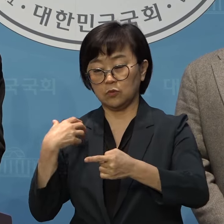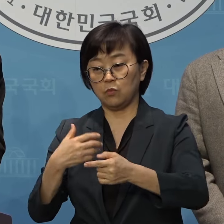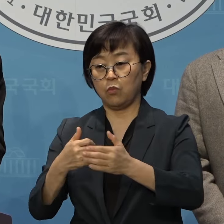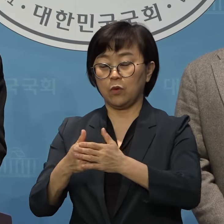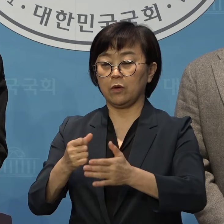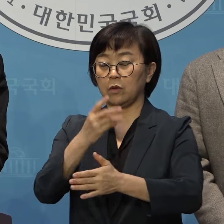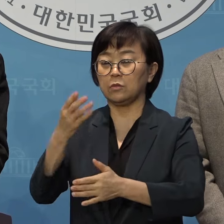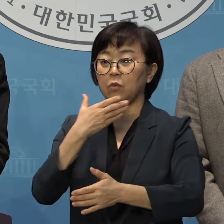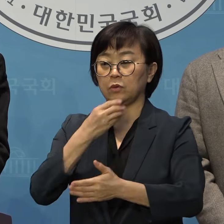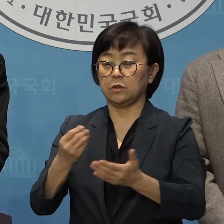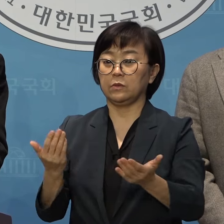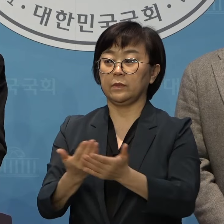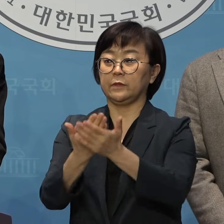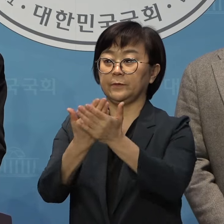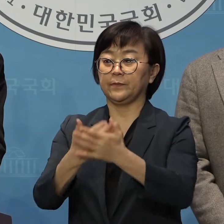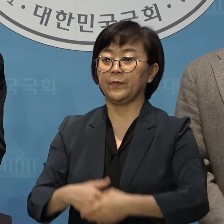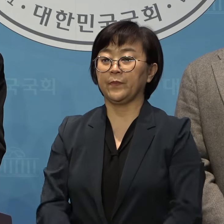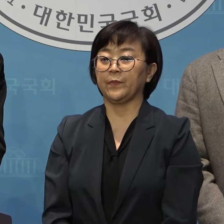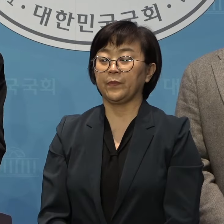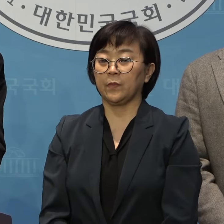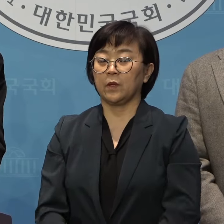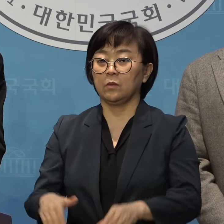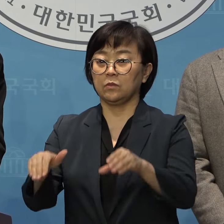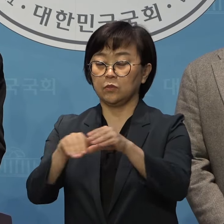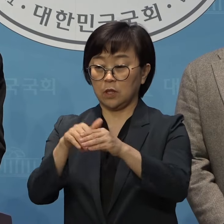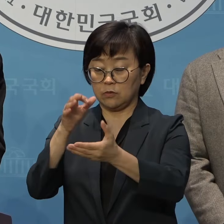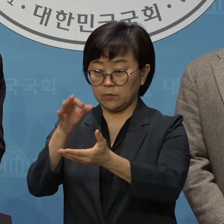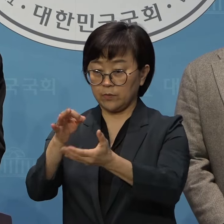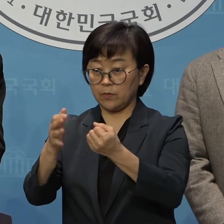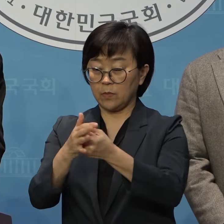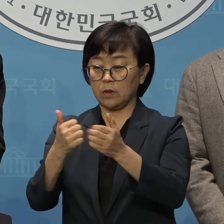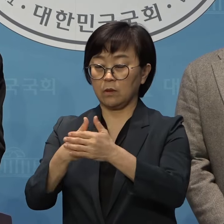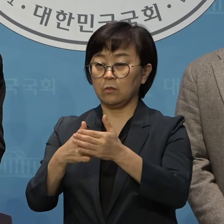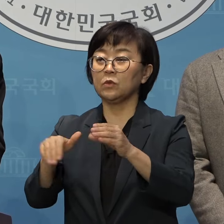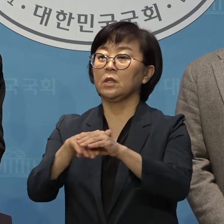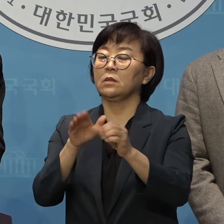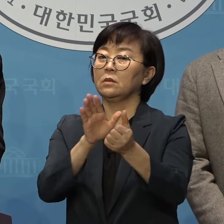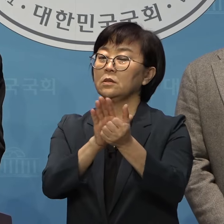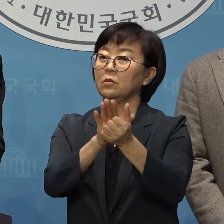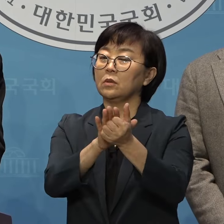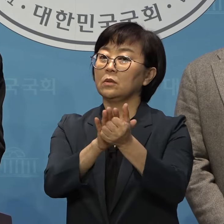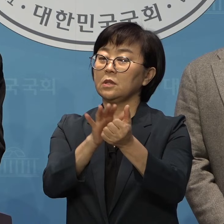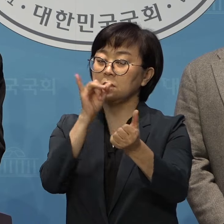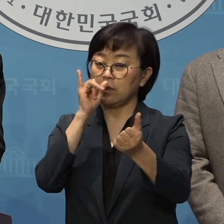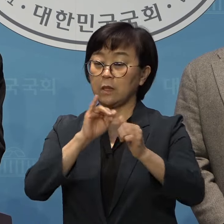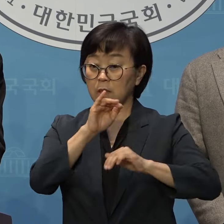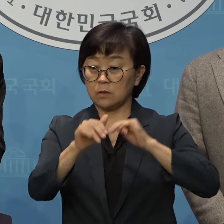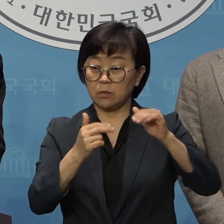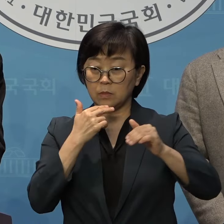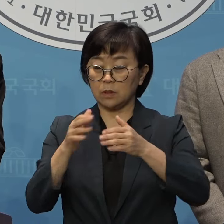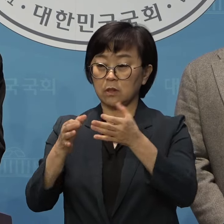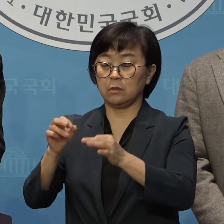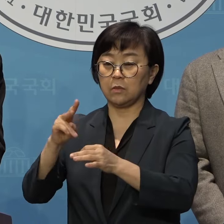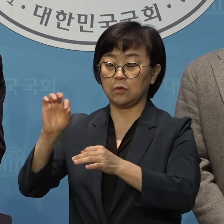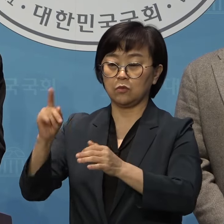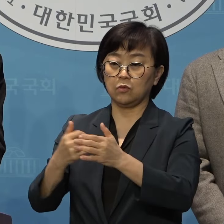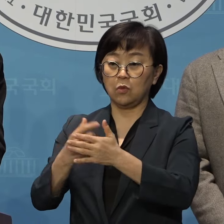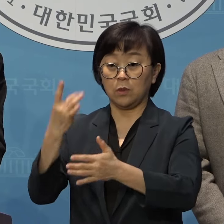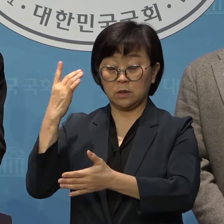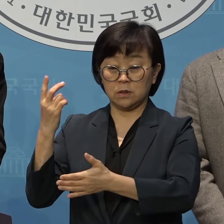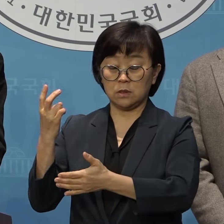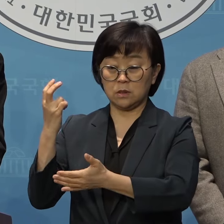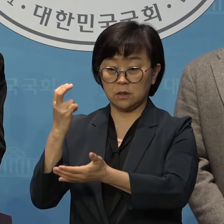중복지로 발전시키도록 하겠습니다. 문화에서는 지원하되 간섭하지 않는다는 김대중 정부의 원칙을